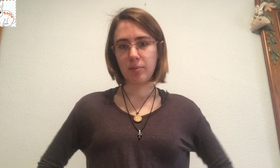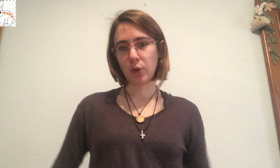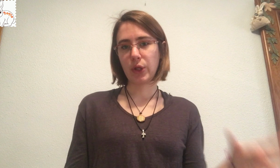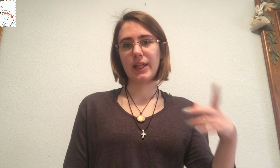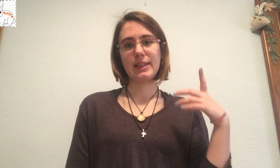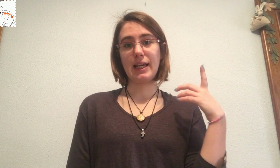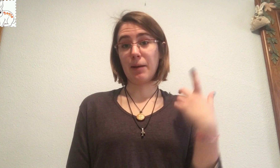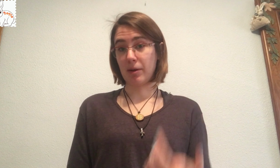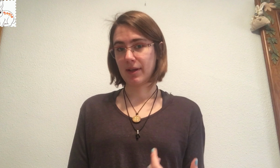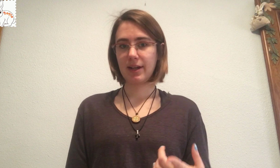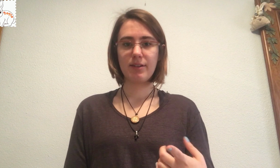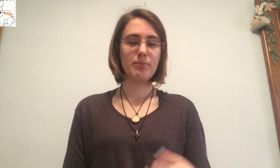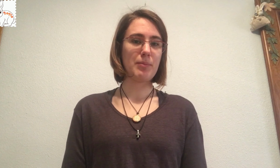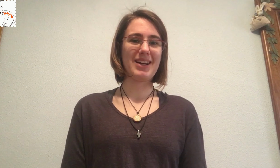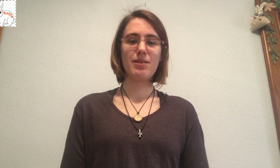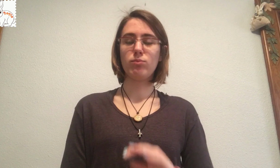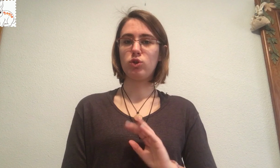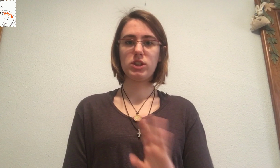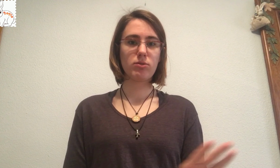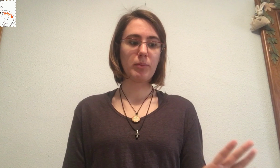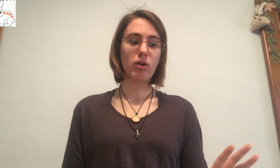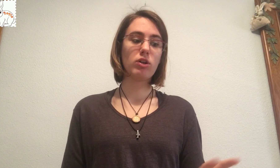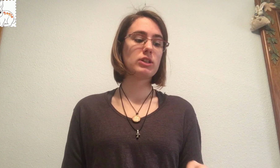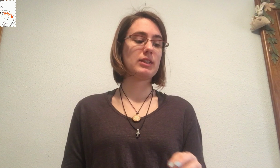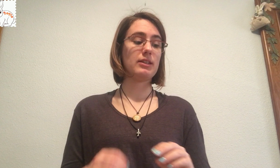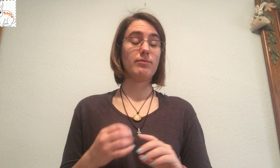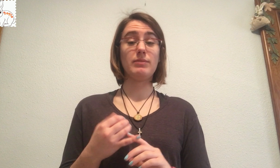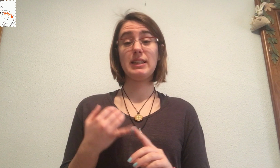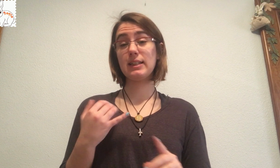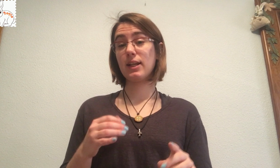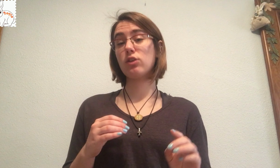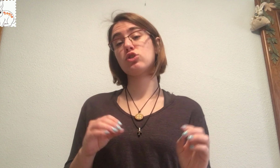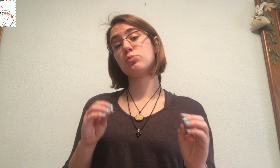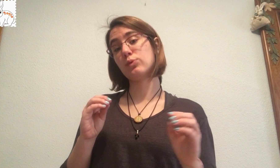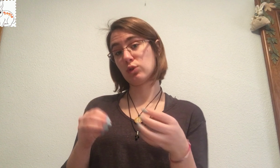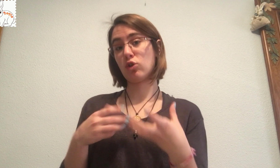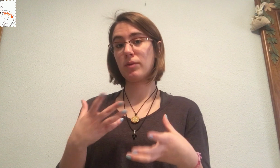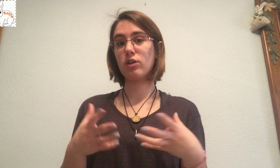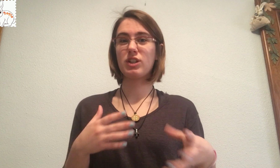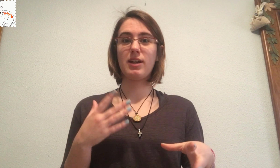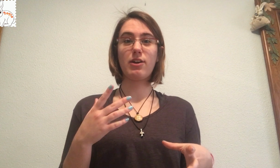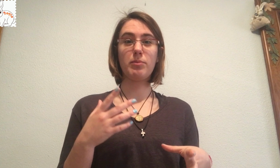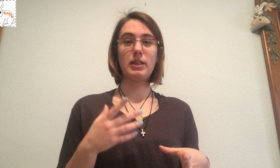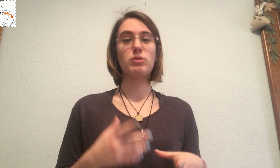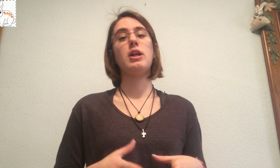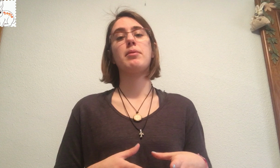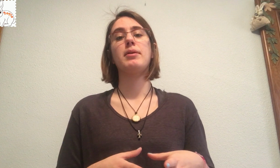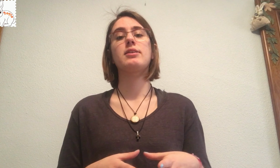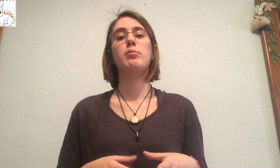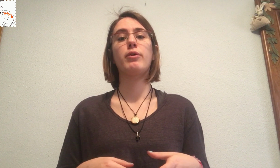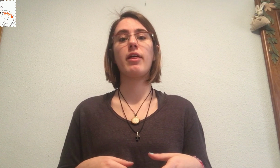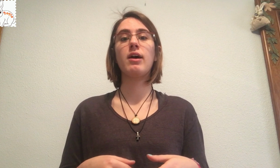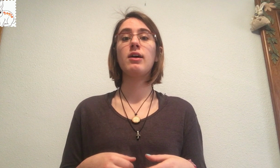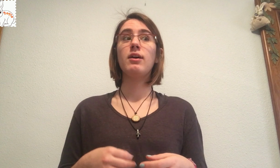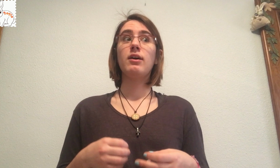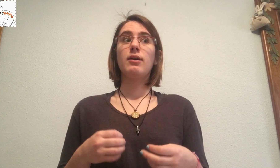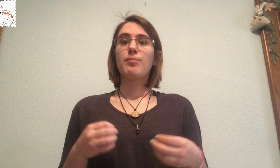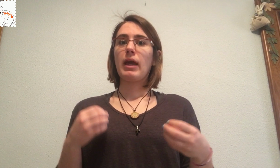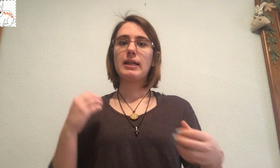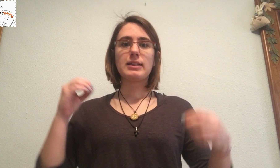emocionante Que la primera Me parece muchísimo mejor Sigue teniendo Esos puntos cómicos Que comentamos En la primera temporada Que te